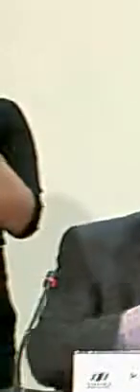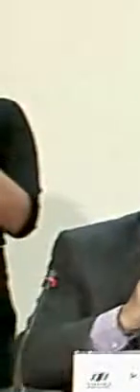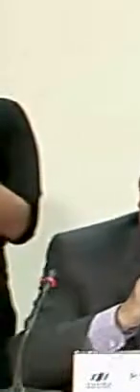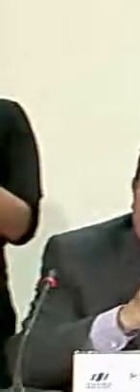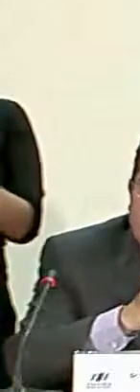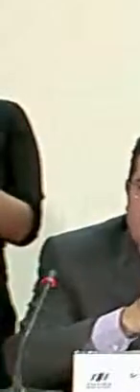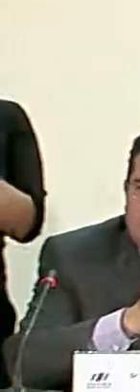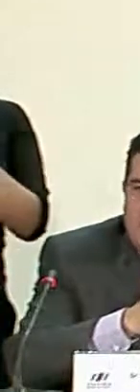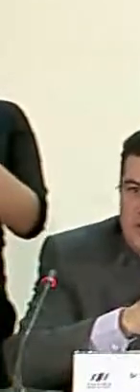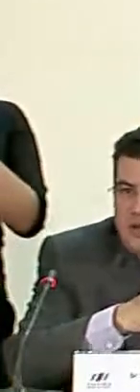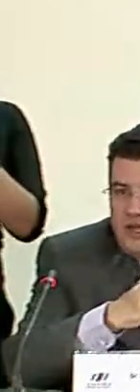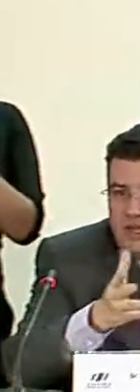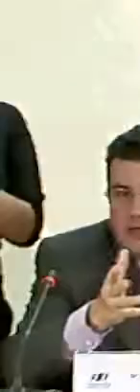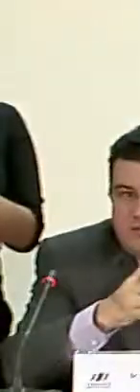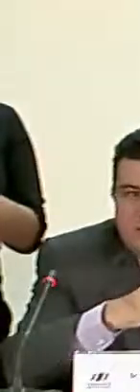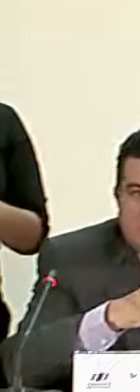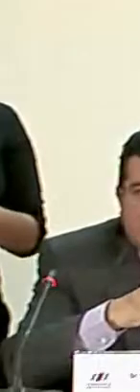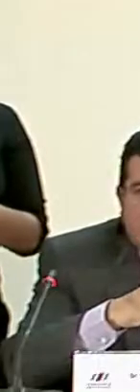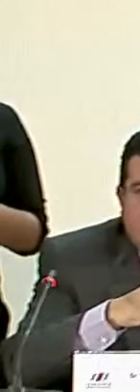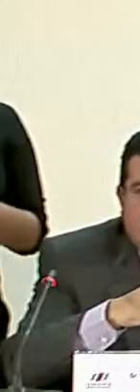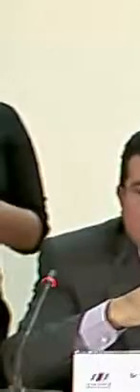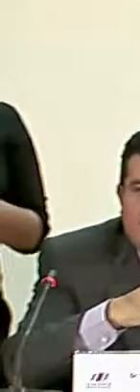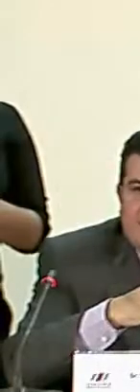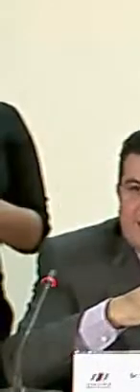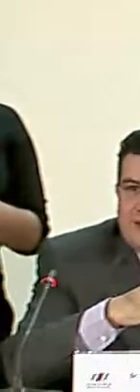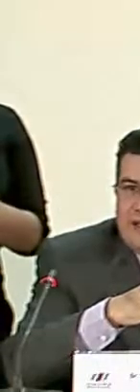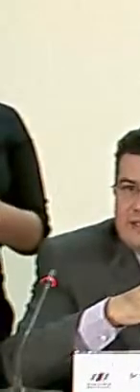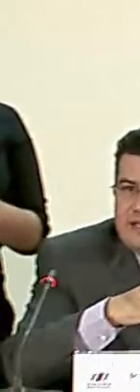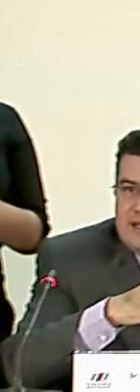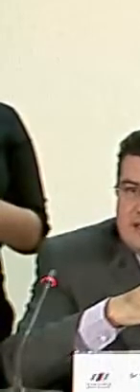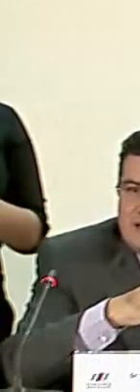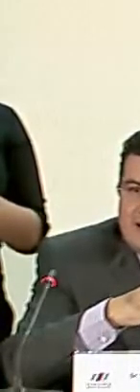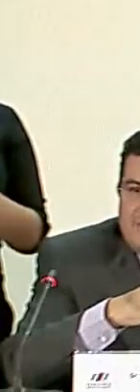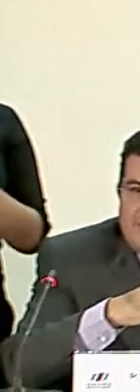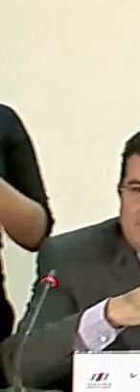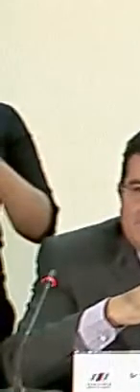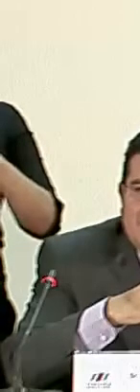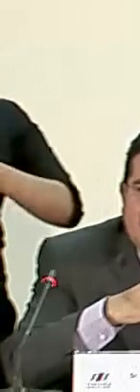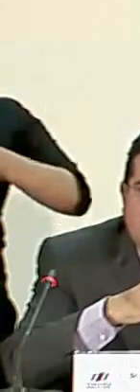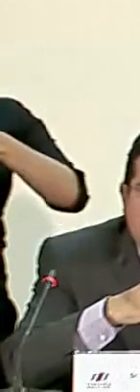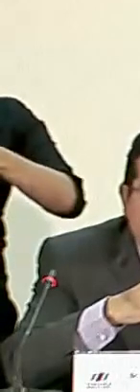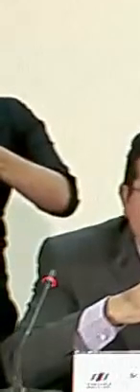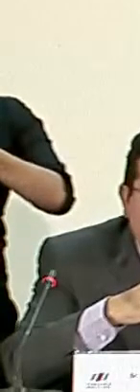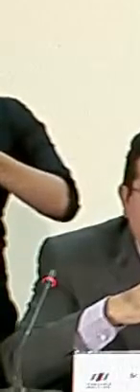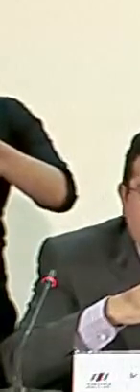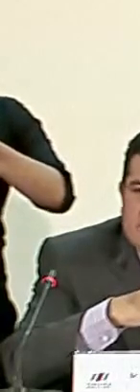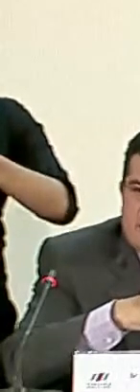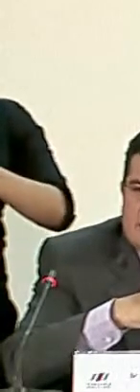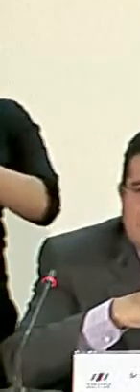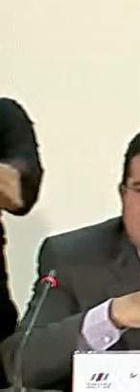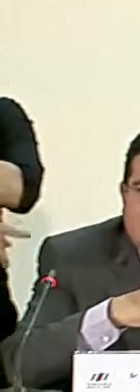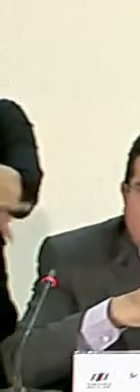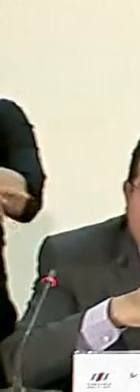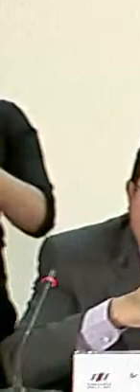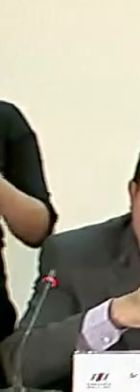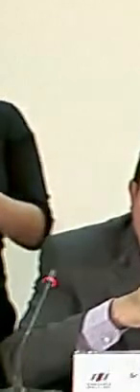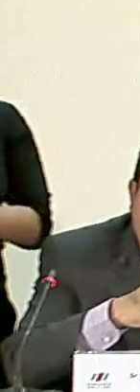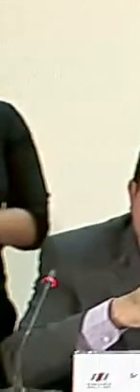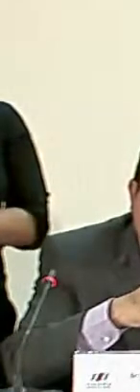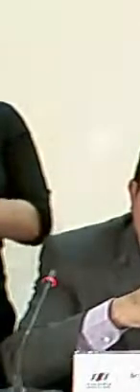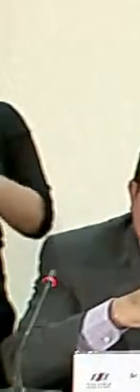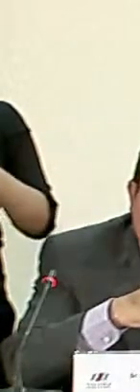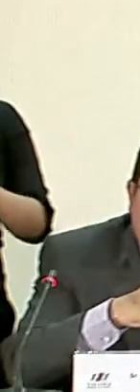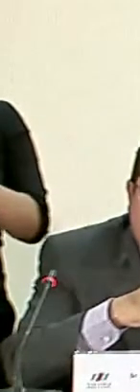proyectos asociados a ellos. Esta es la tendencia que viene exigiéndose en el país desde hace